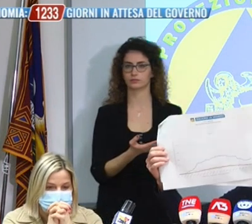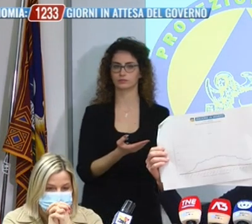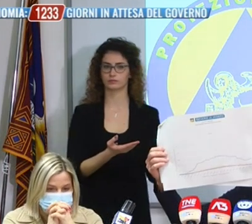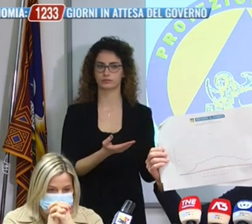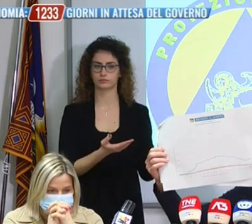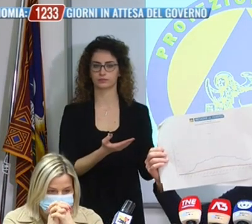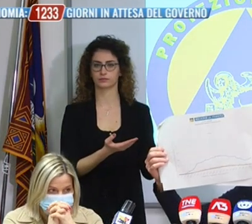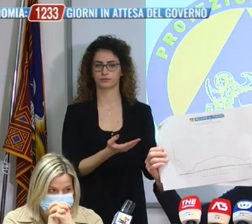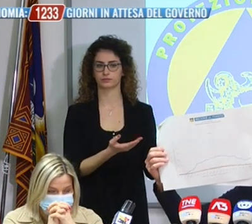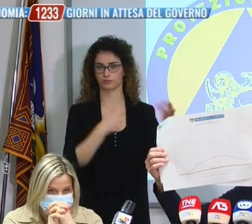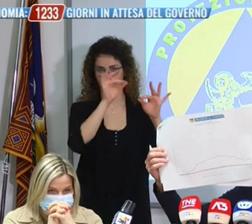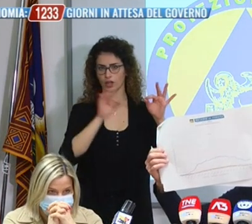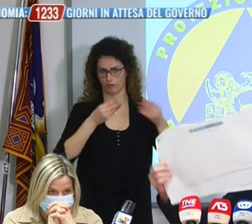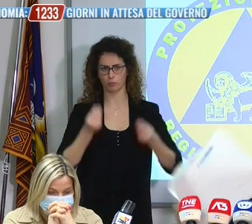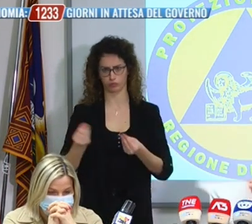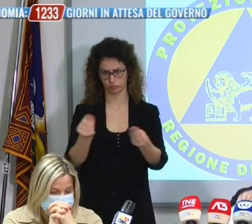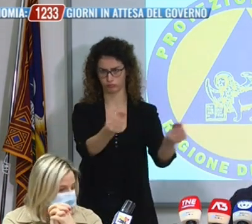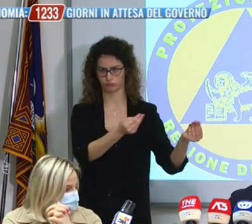ve le posso andare i grafici dopo,